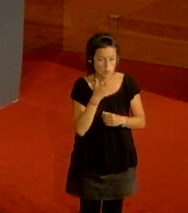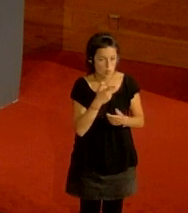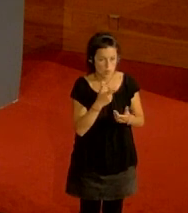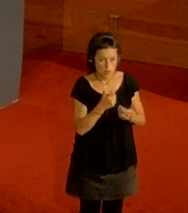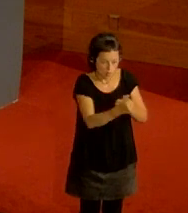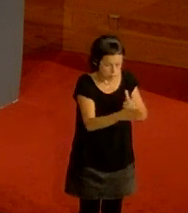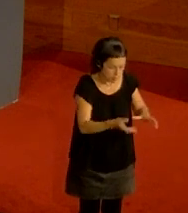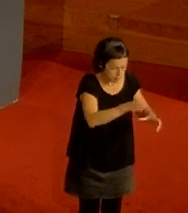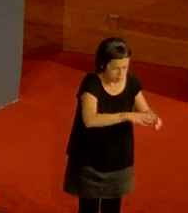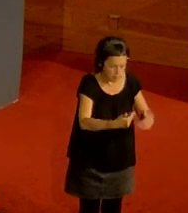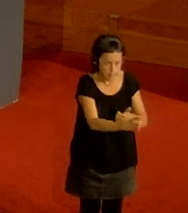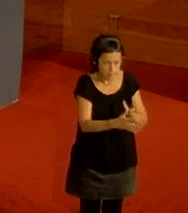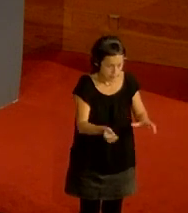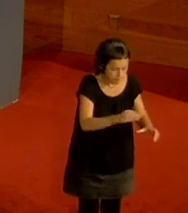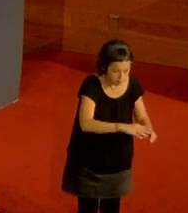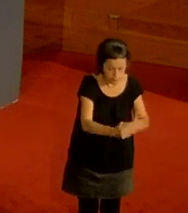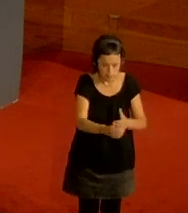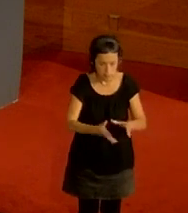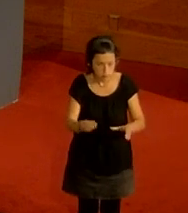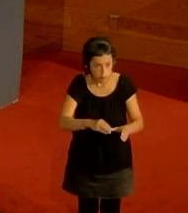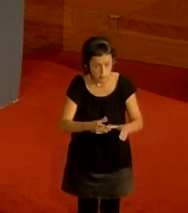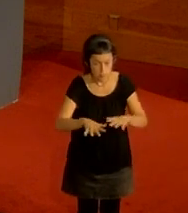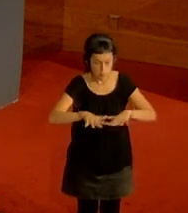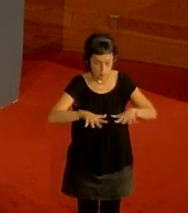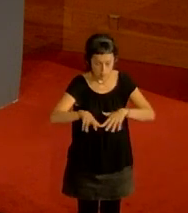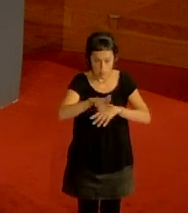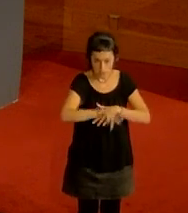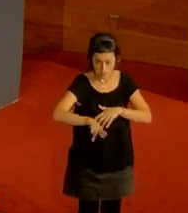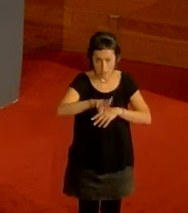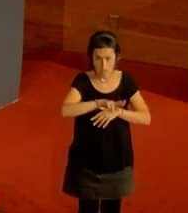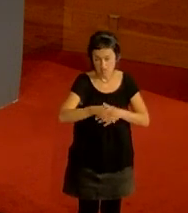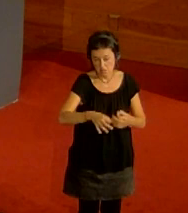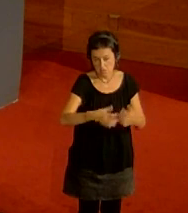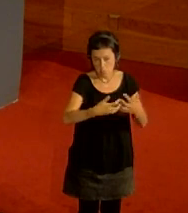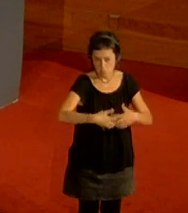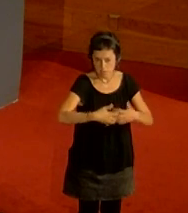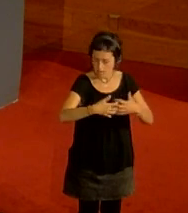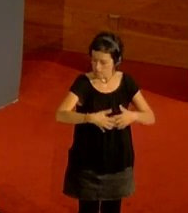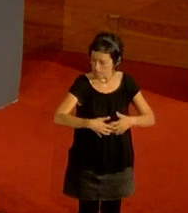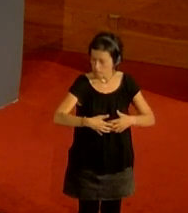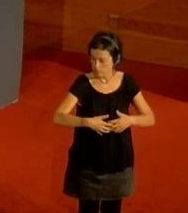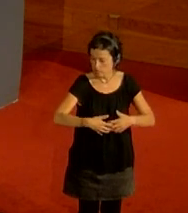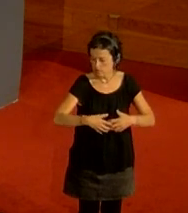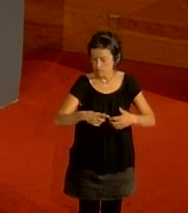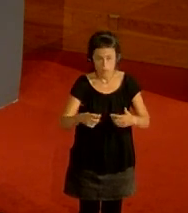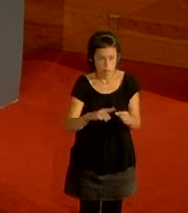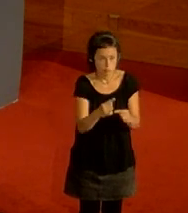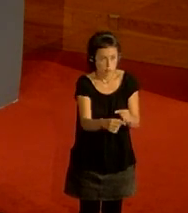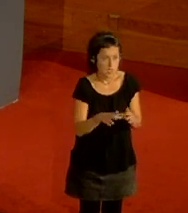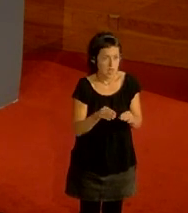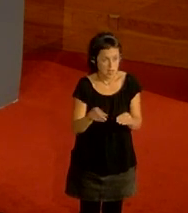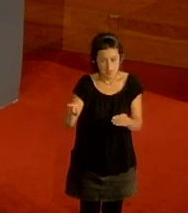eh Pues esas esos movimientos normalmente mecánicos eh que en los que basan su día a día